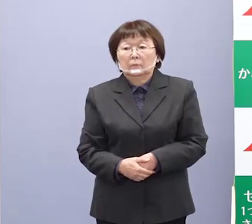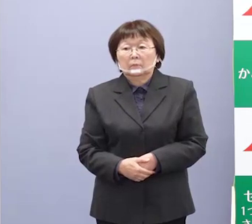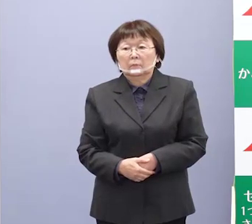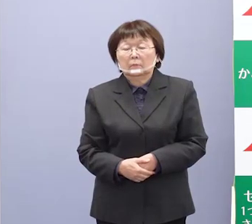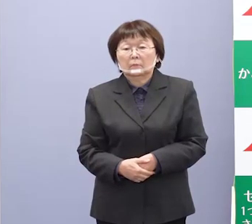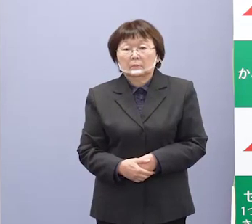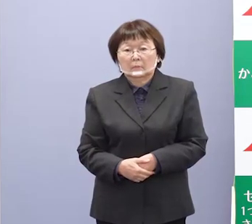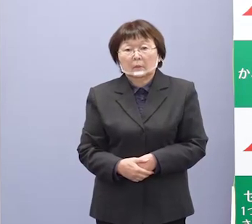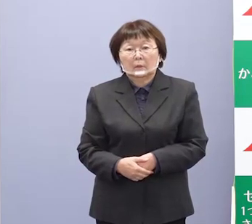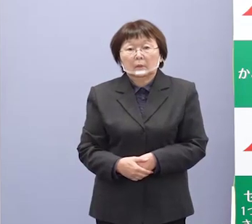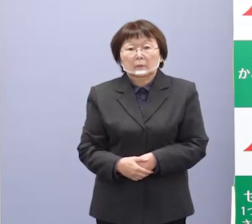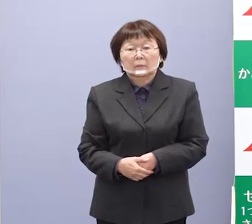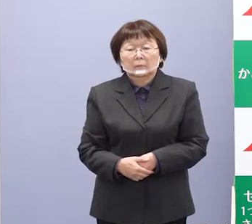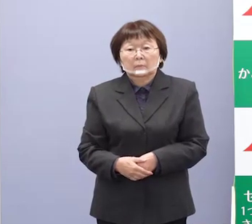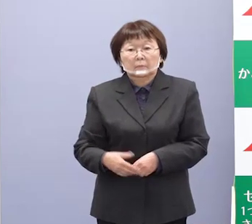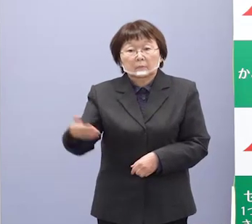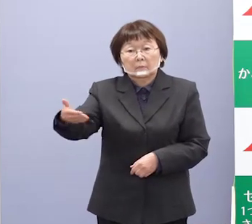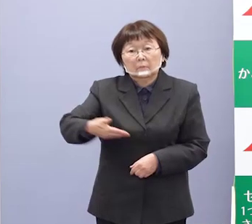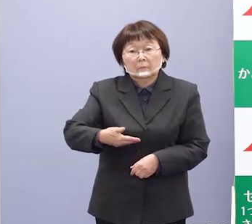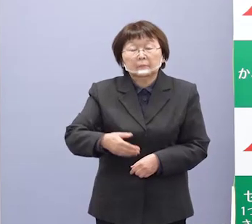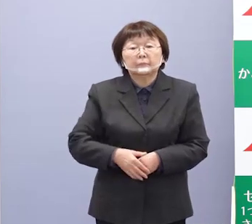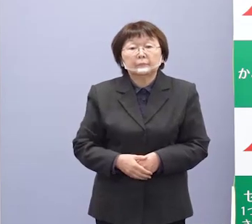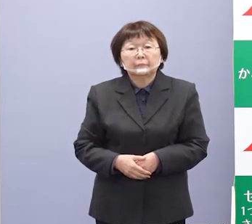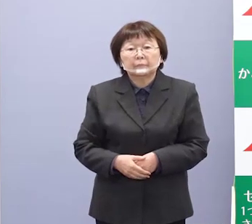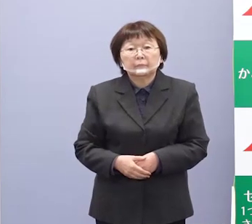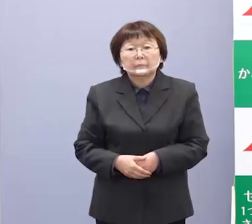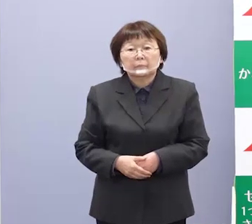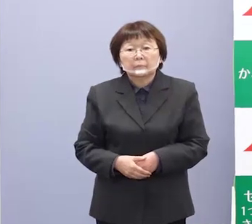。あと最後にすみません、ちょっと話は違うんですけ